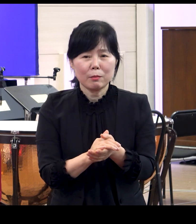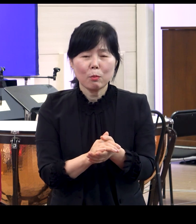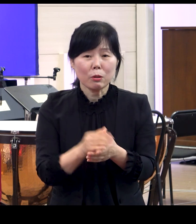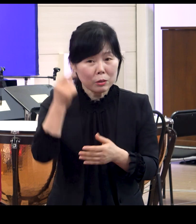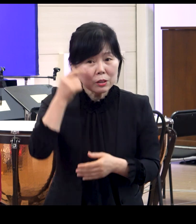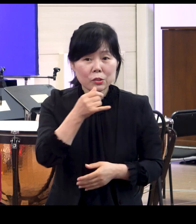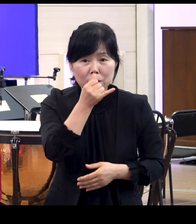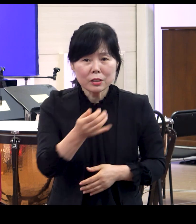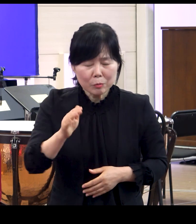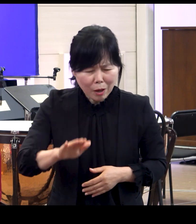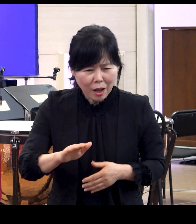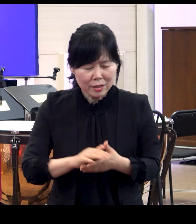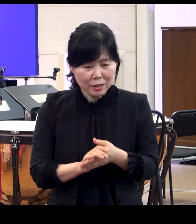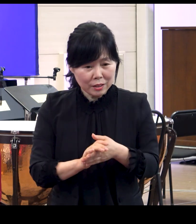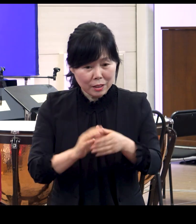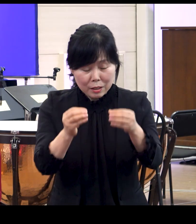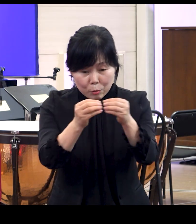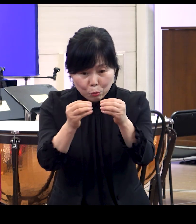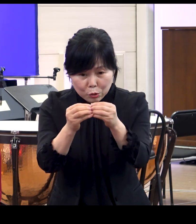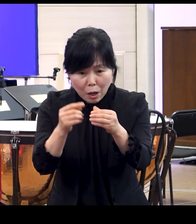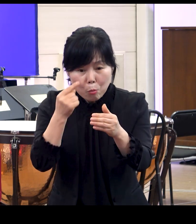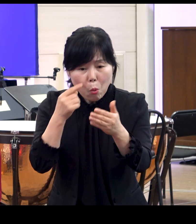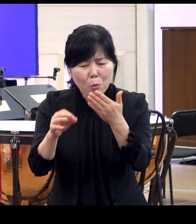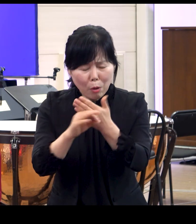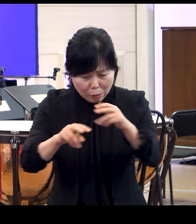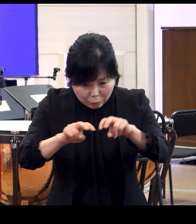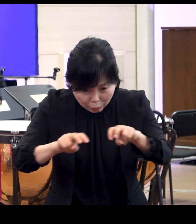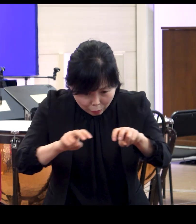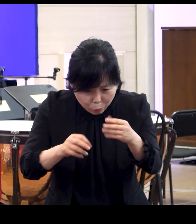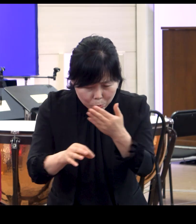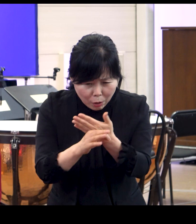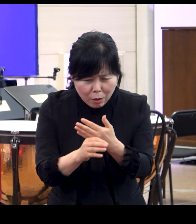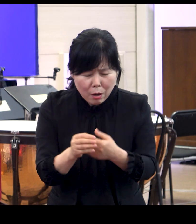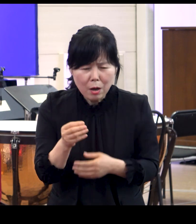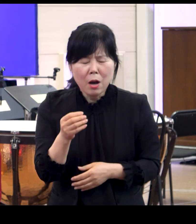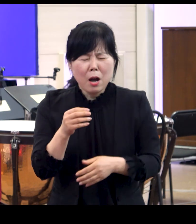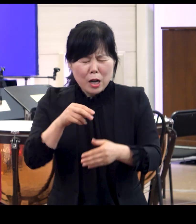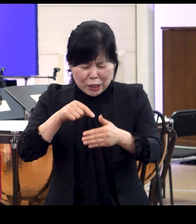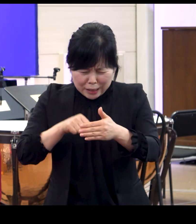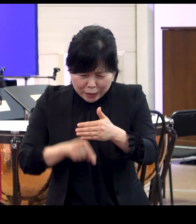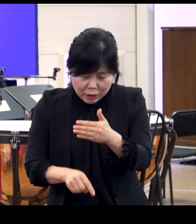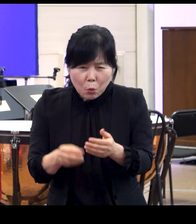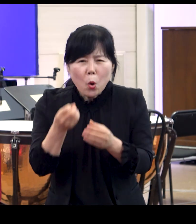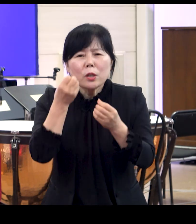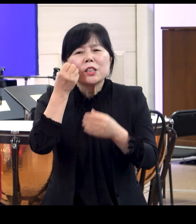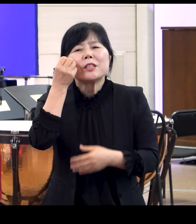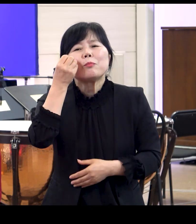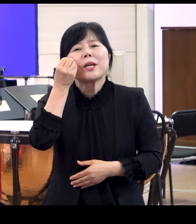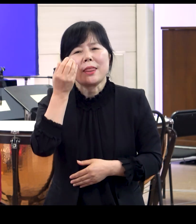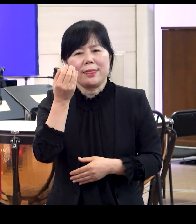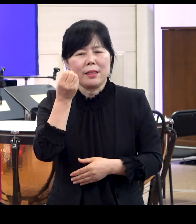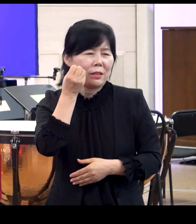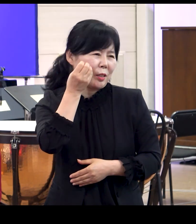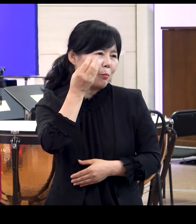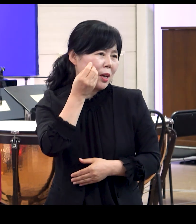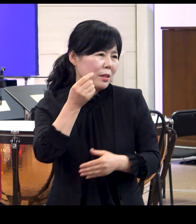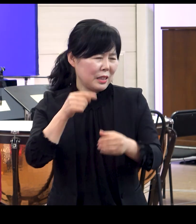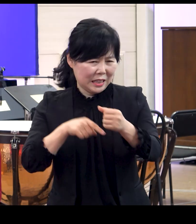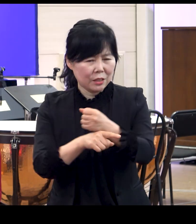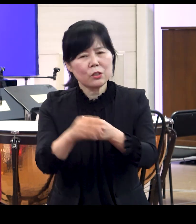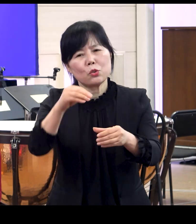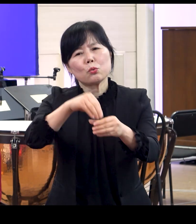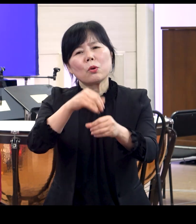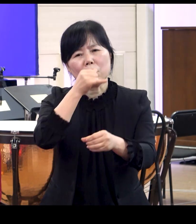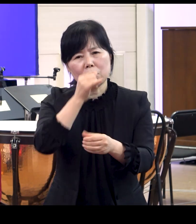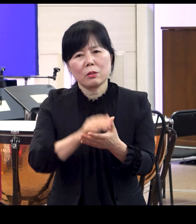말씀은요, 아주 심오하고 특히 영적으로 너무나 중요한 그런 메시지를 담고 있는 그런 말씀이에요. 여러분, 성경 말씀이 다